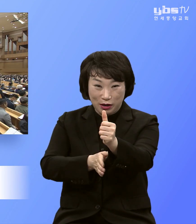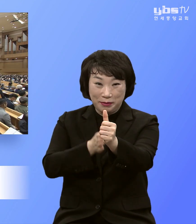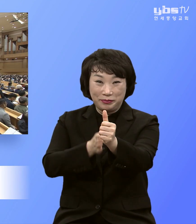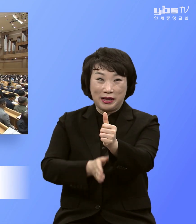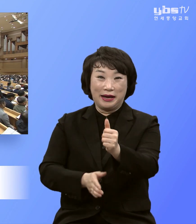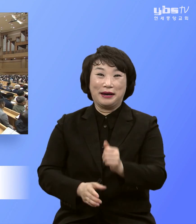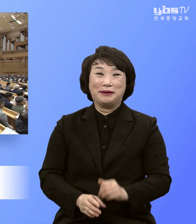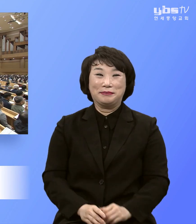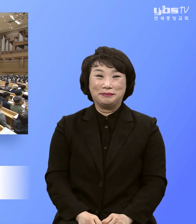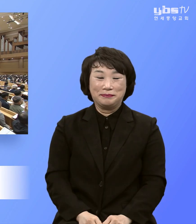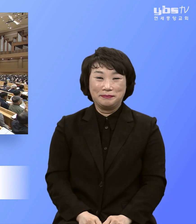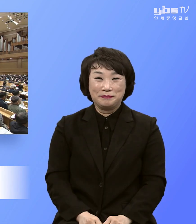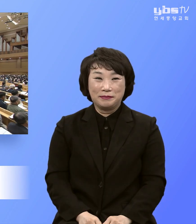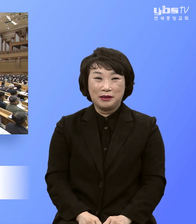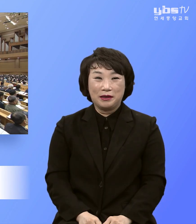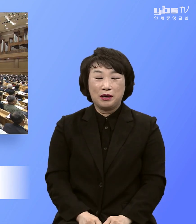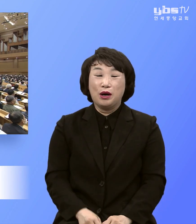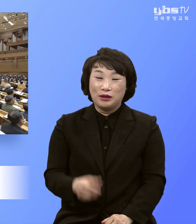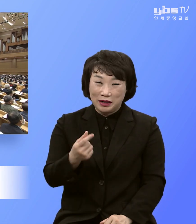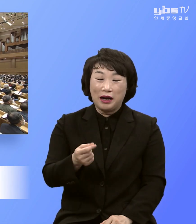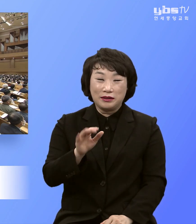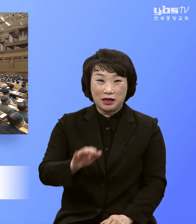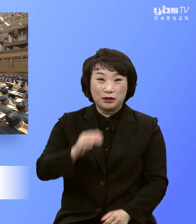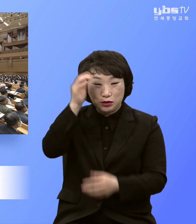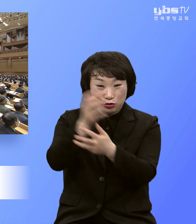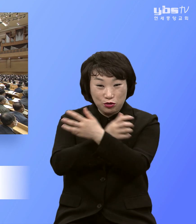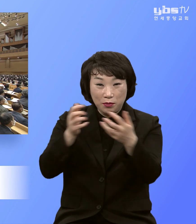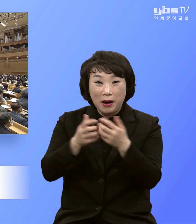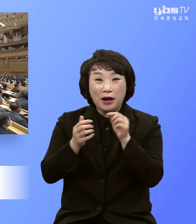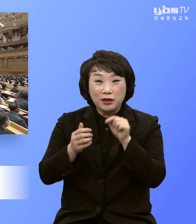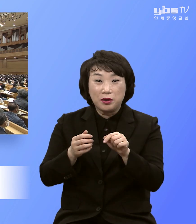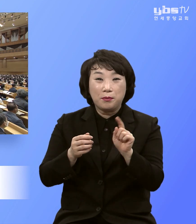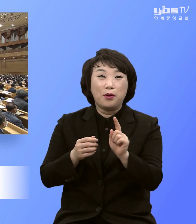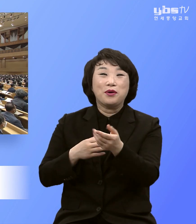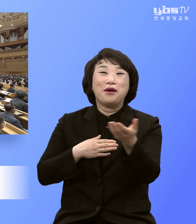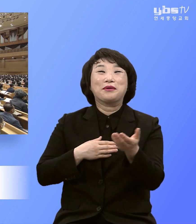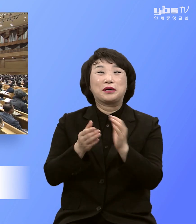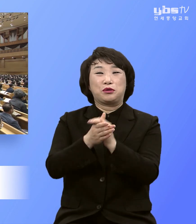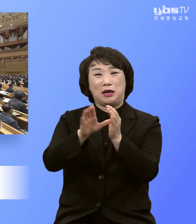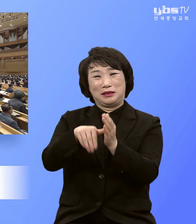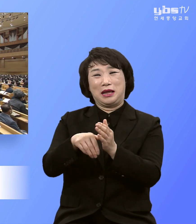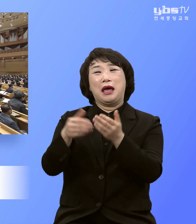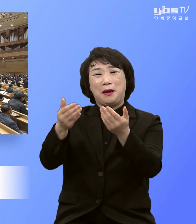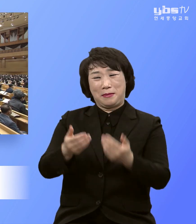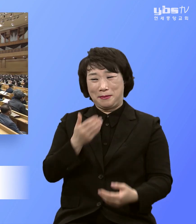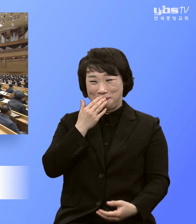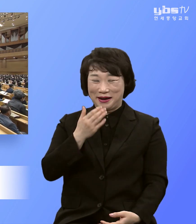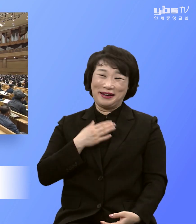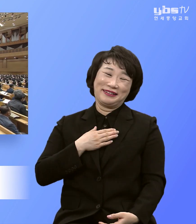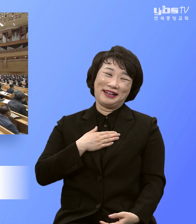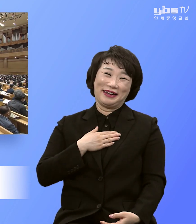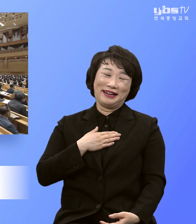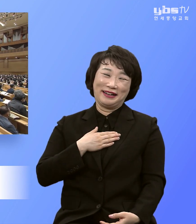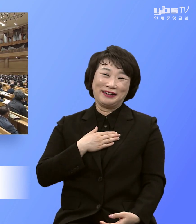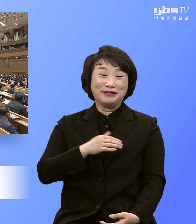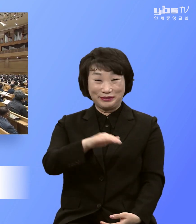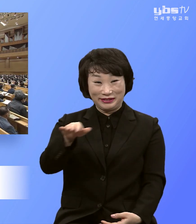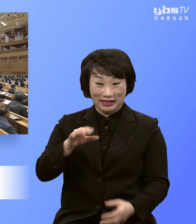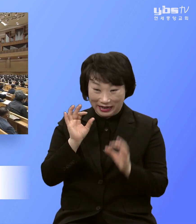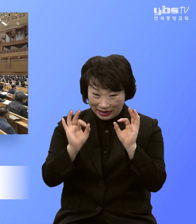축원합니다. 역시 성령에 충만한 것도 기도해야 받지 않느냐 그